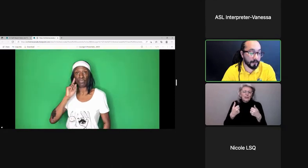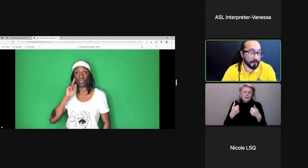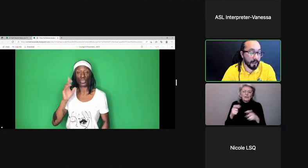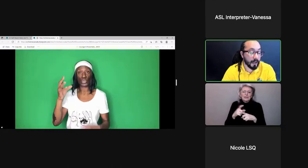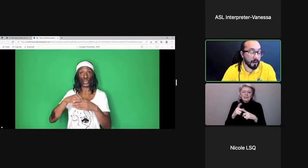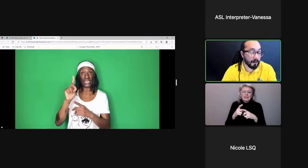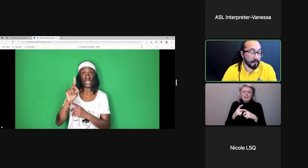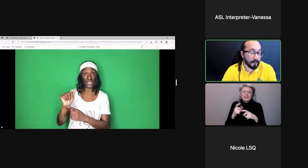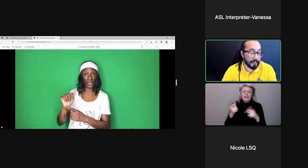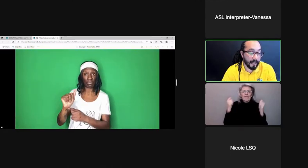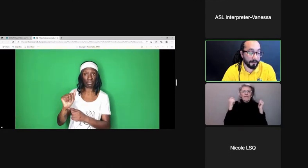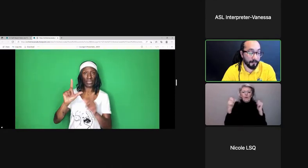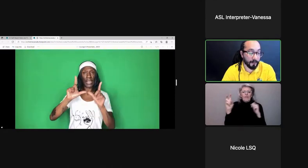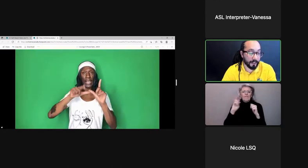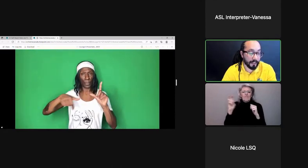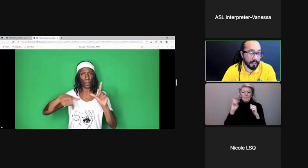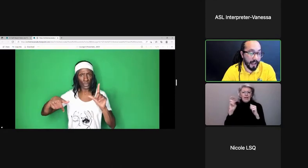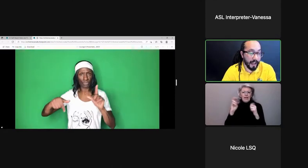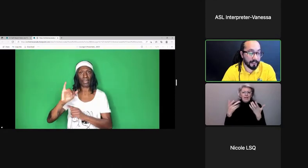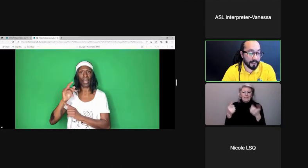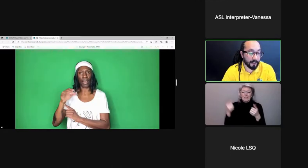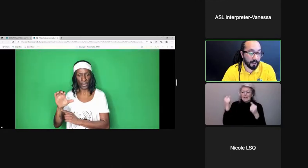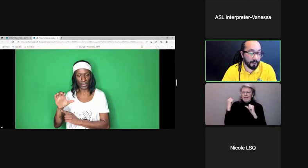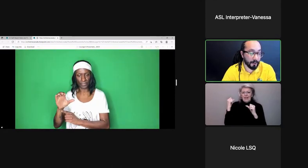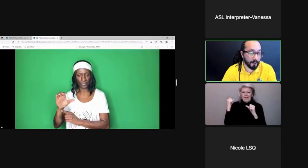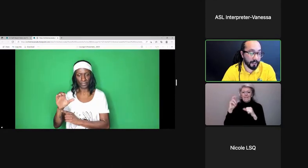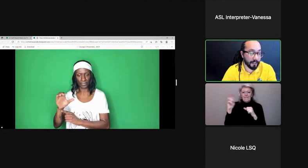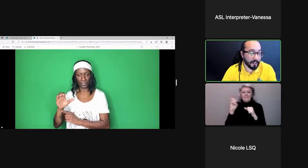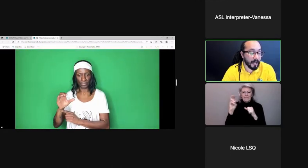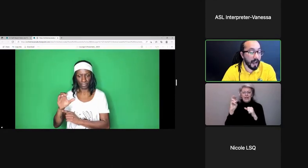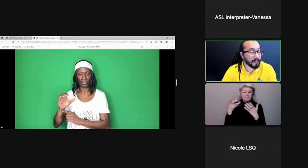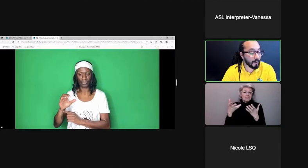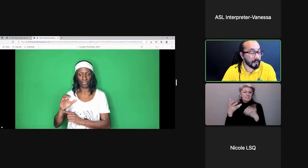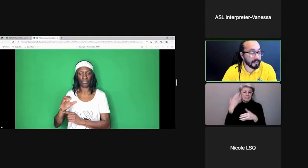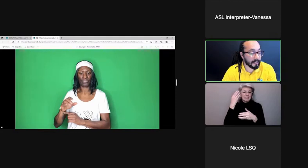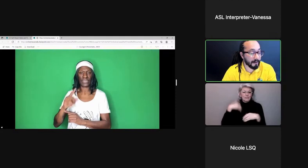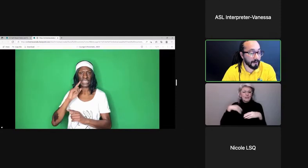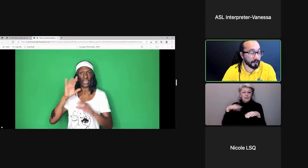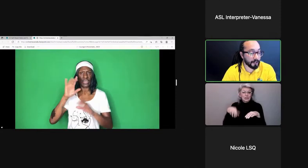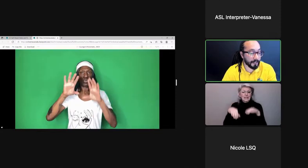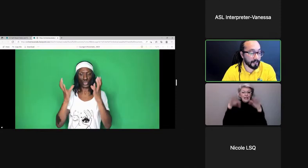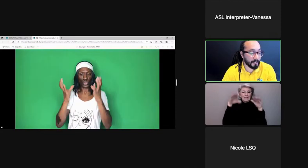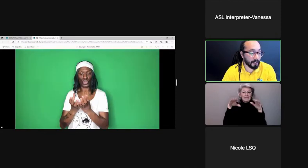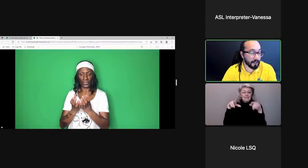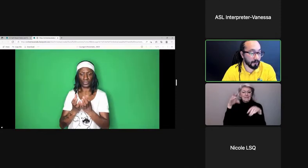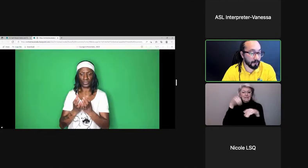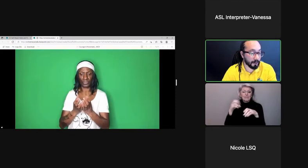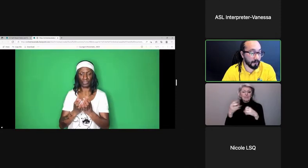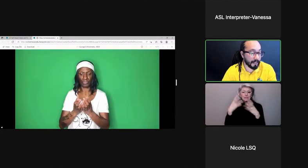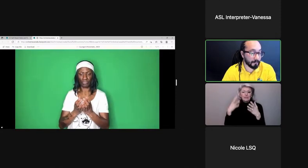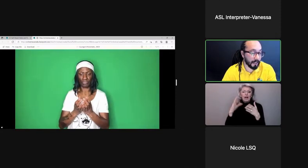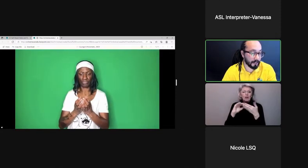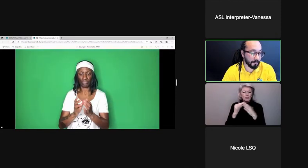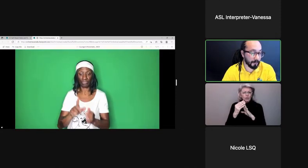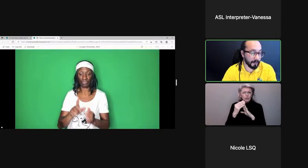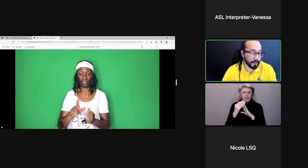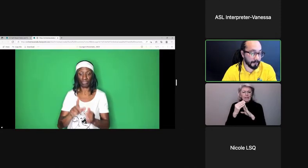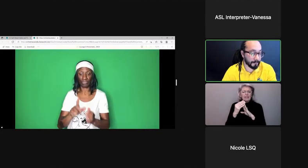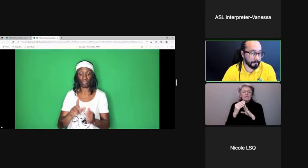fond vert derrière moi. Alors, sachez que j'ai grandi dans plusieurs communiqués